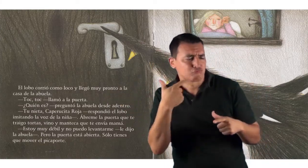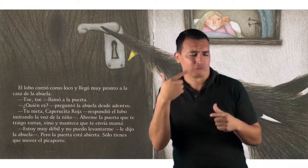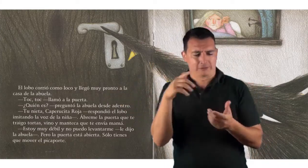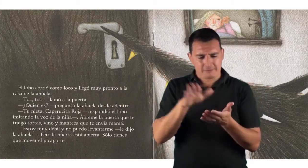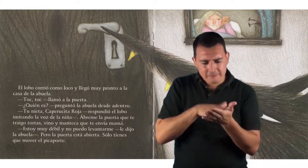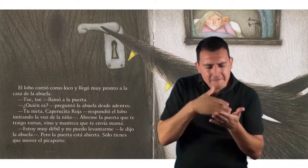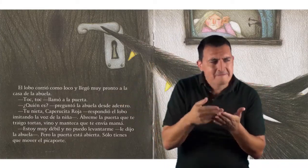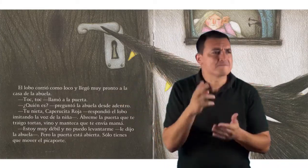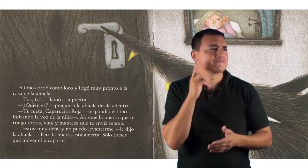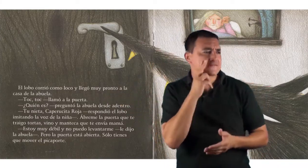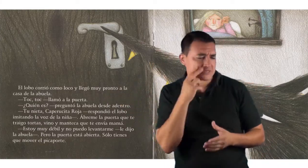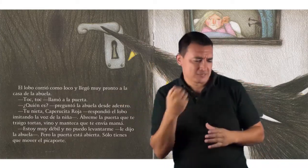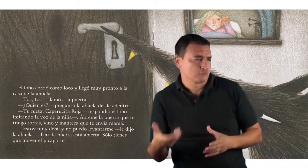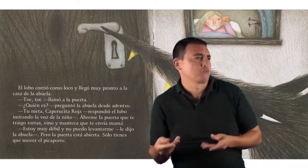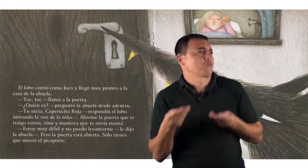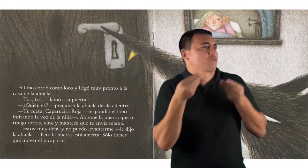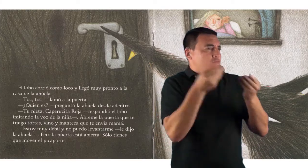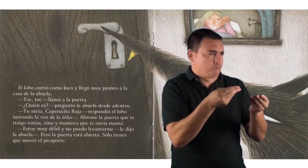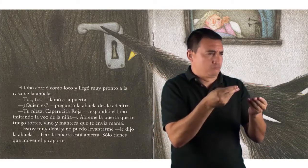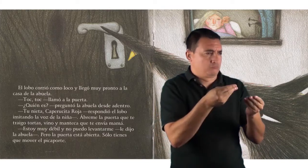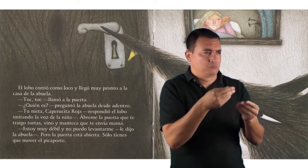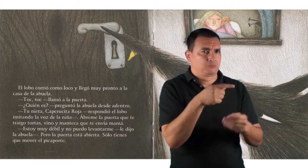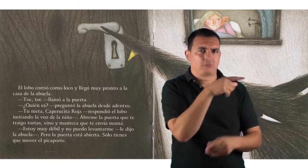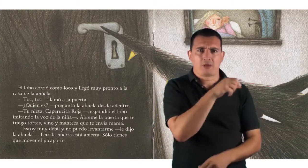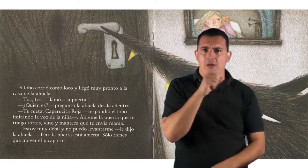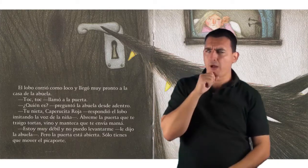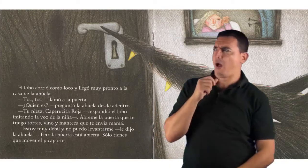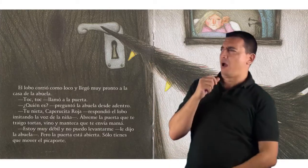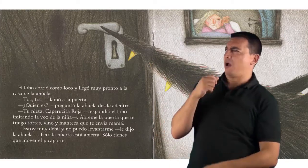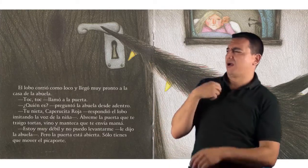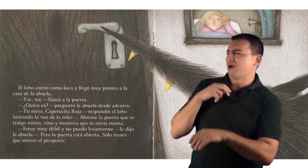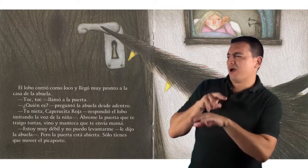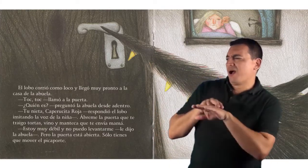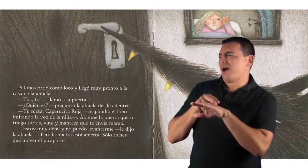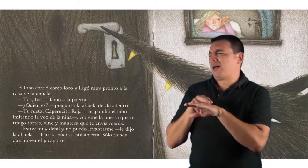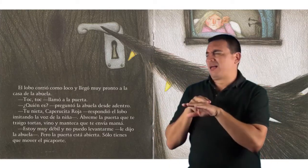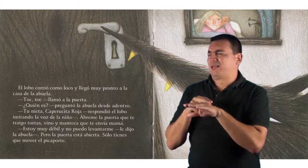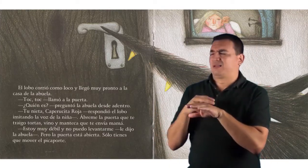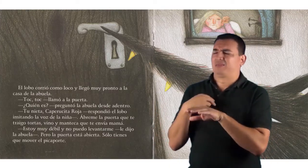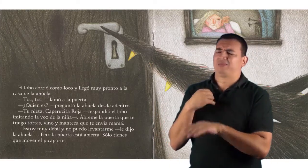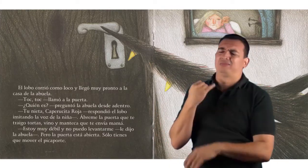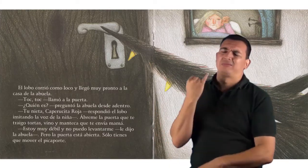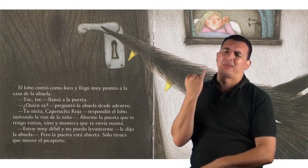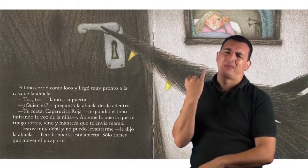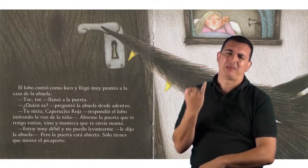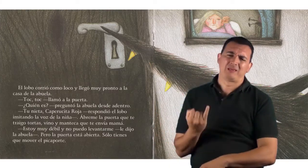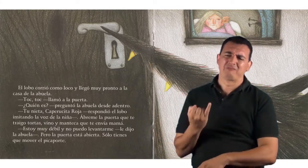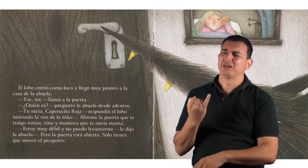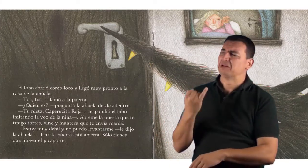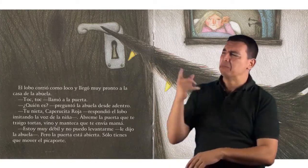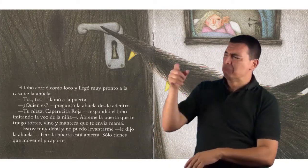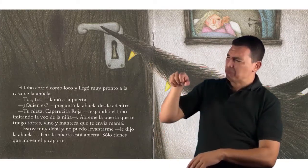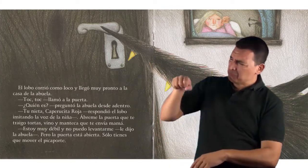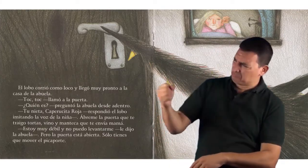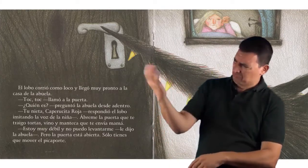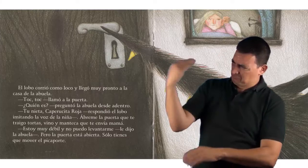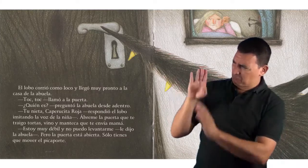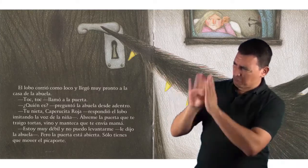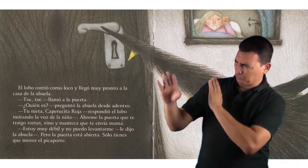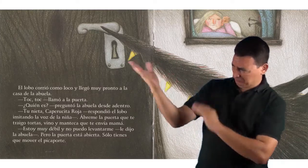vino y manteca que te envía mamá. Estoy muy débil y no puedo levantarme, le dijo la abuela. Pero la